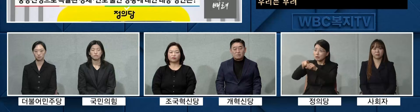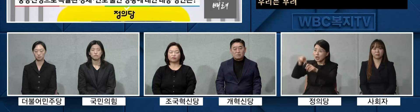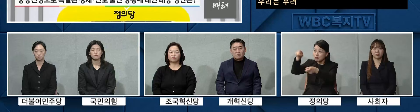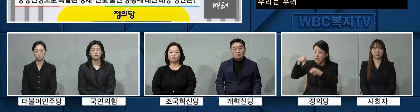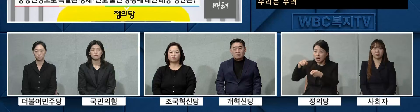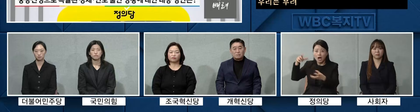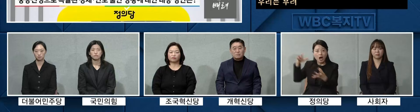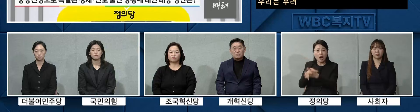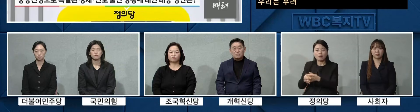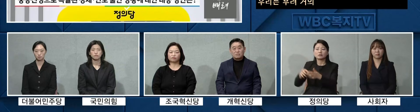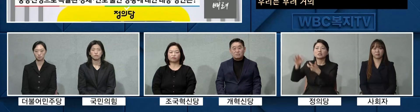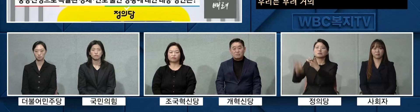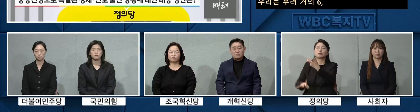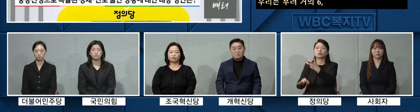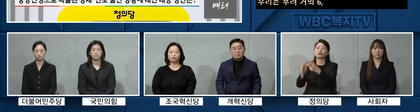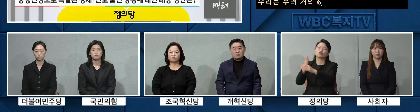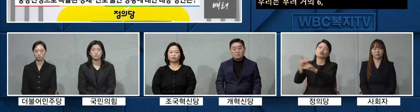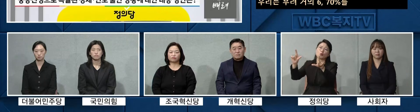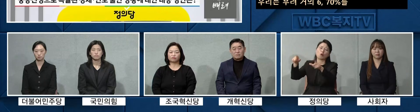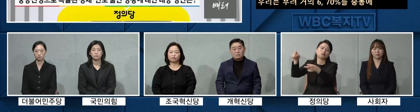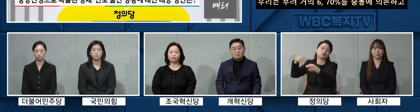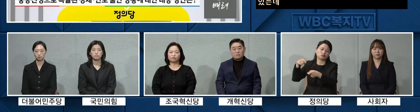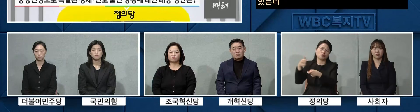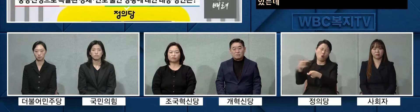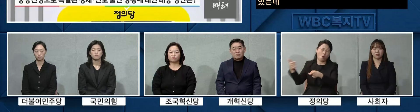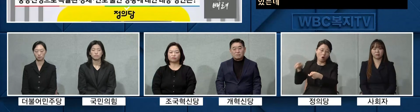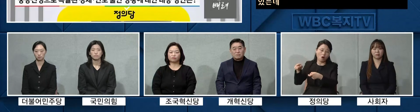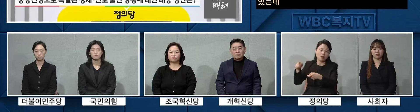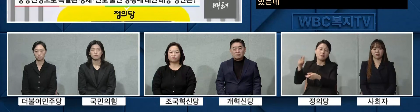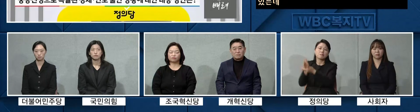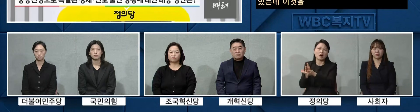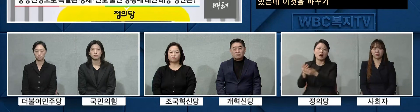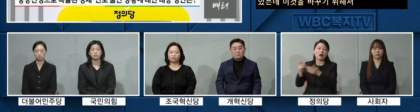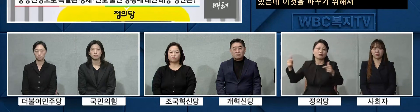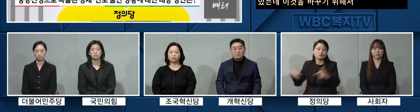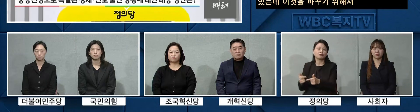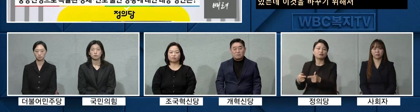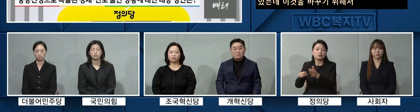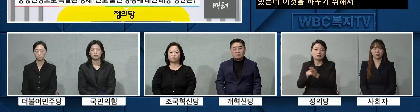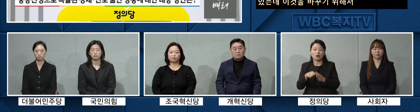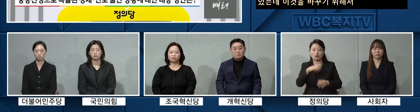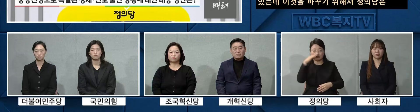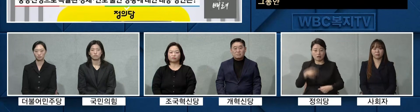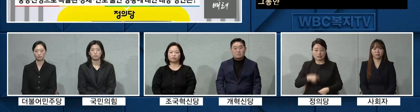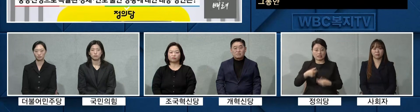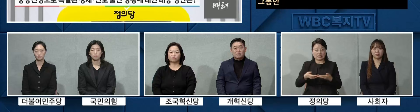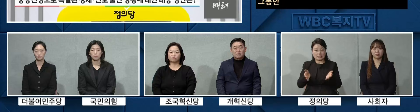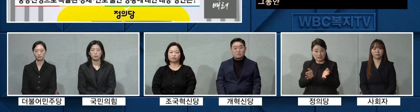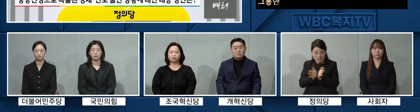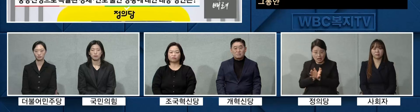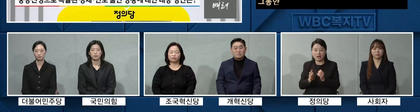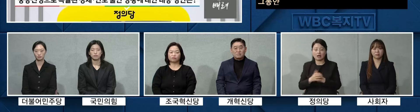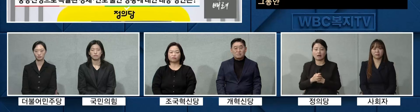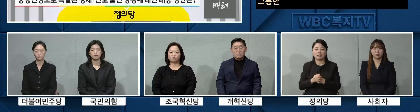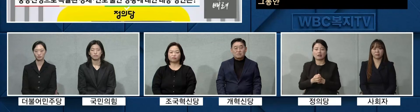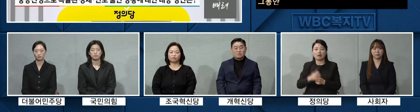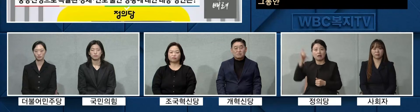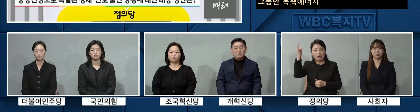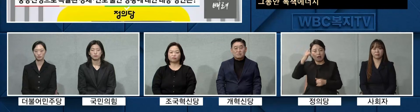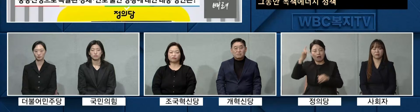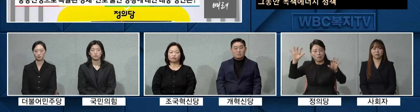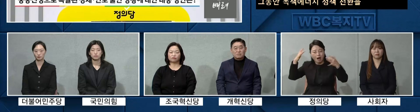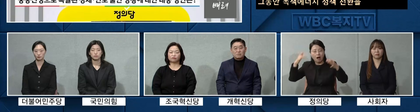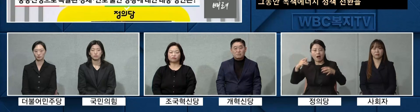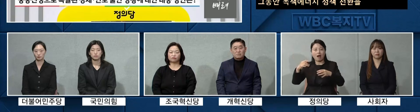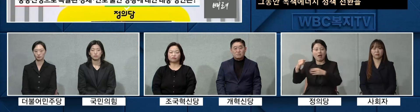70%를 중동에 의존하고 있는데 이것을 바꾸기 위해서 정의당은 그동안 녹색 에너지 정책 전환을 해야 된다는 정책을